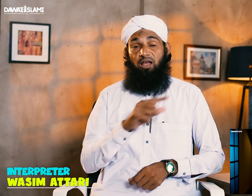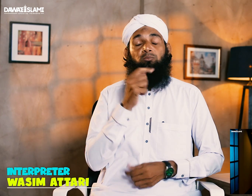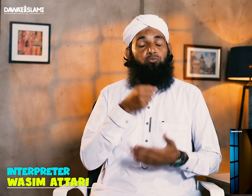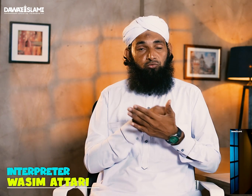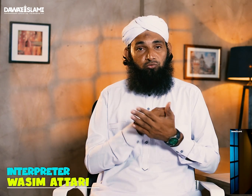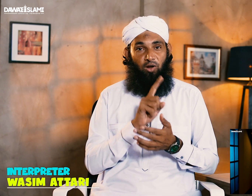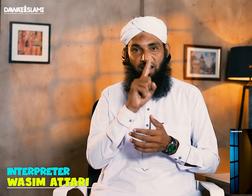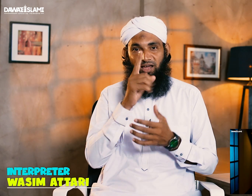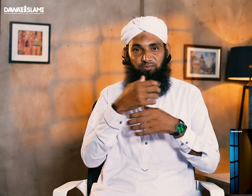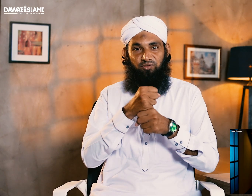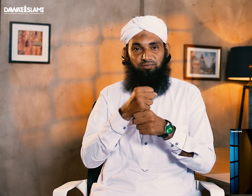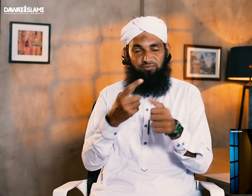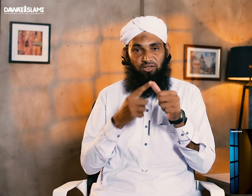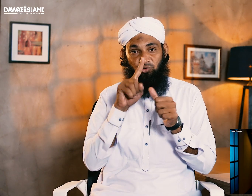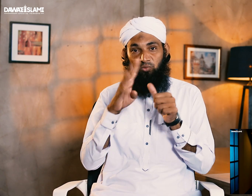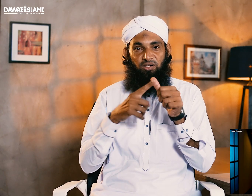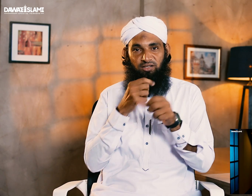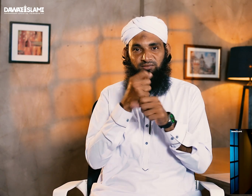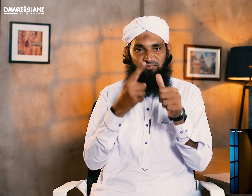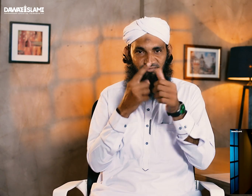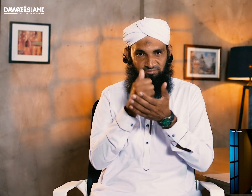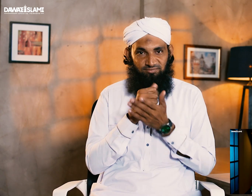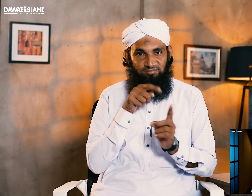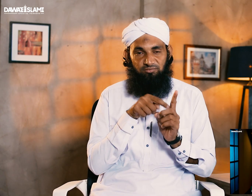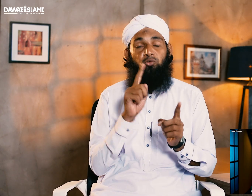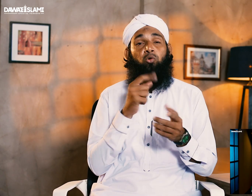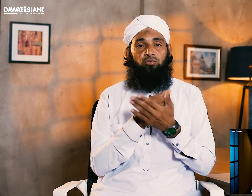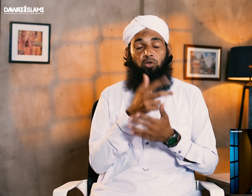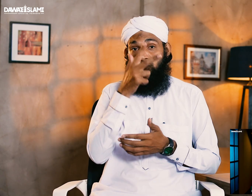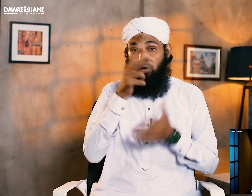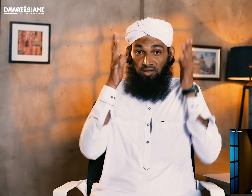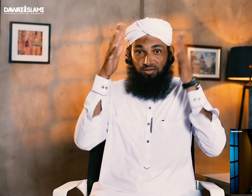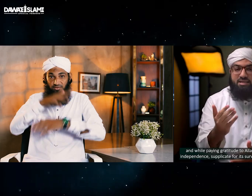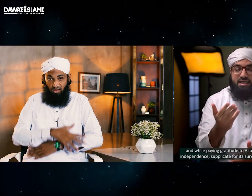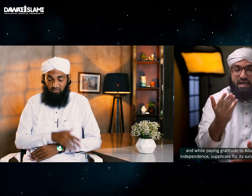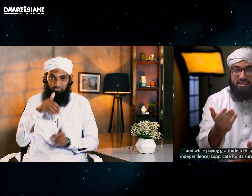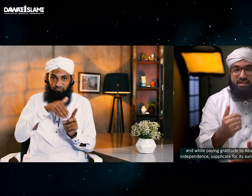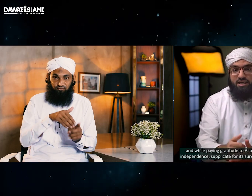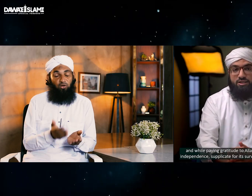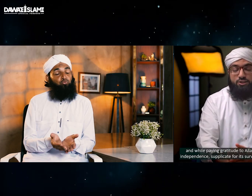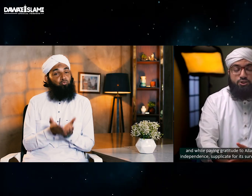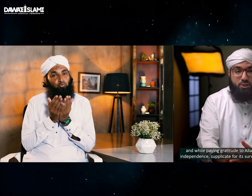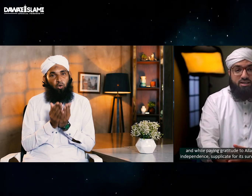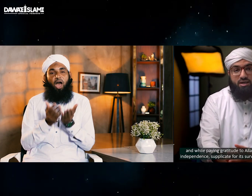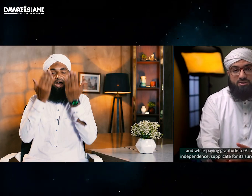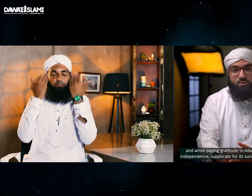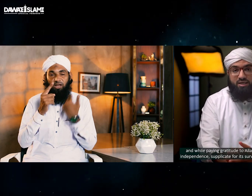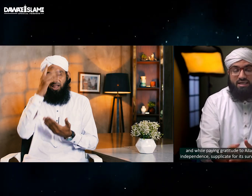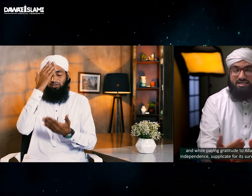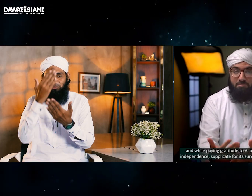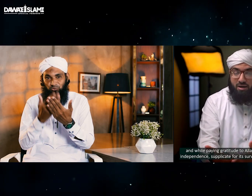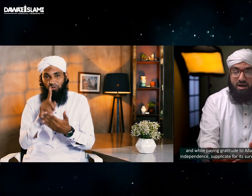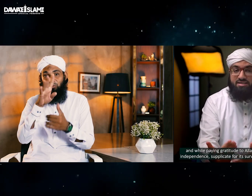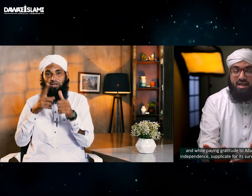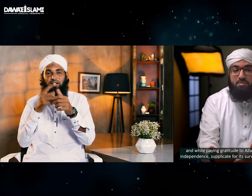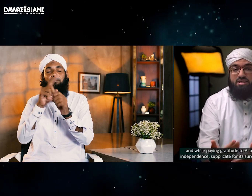میں سب سے پہلے آپ کم از کم 2 رکعت نفل ادا کریں، اور اللہ پاک کی بارگاہ میں اس نعمت یعنی آزادی کا شکر ادا کرتے ہوئے